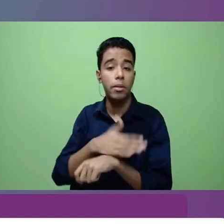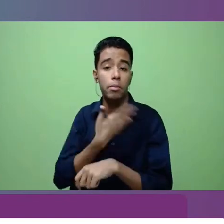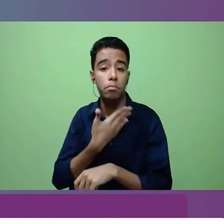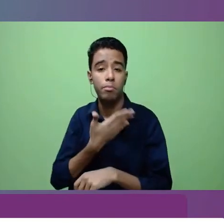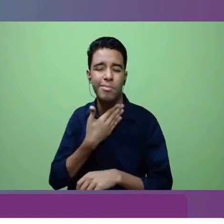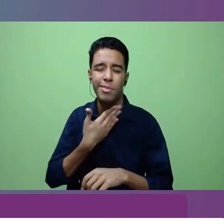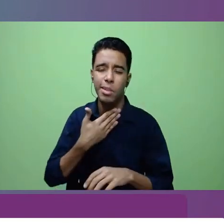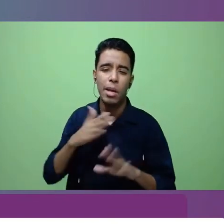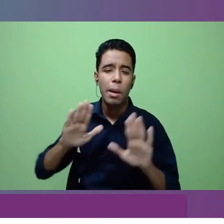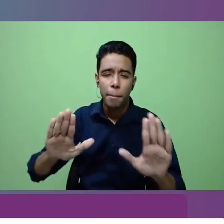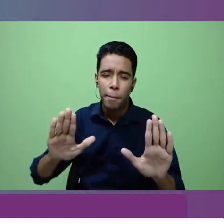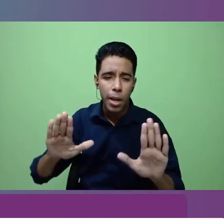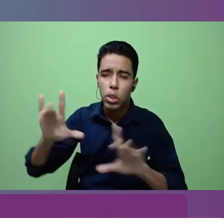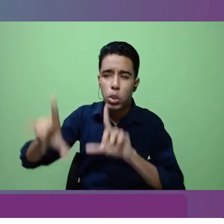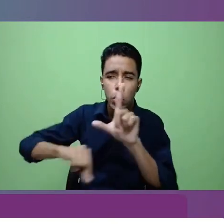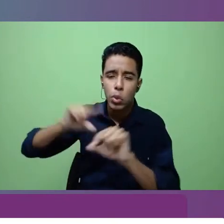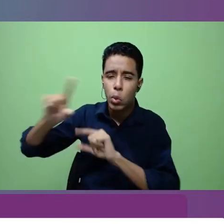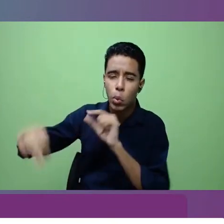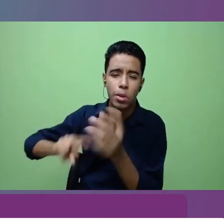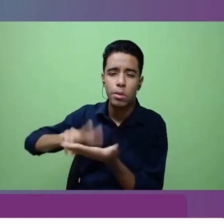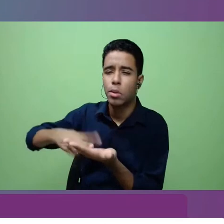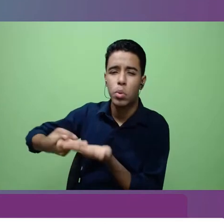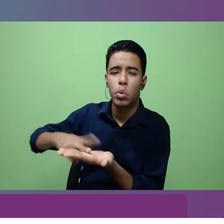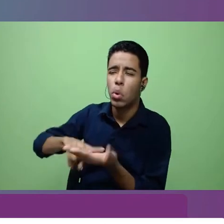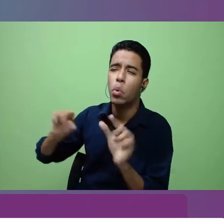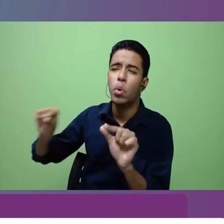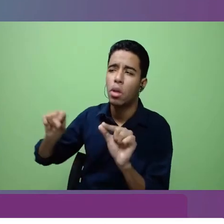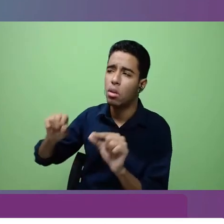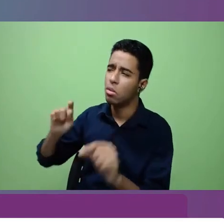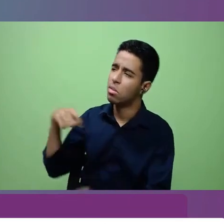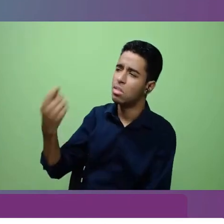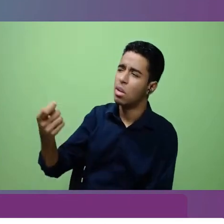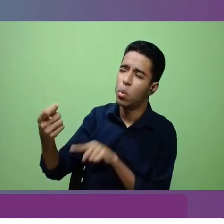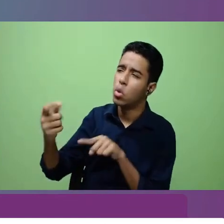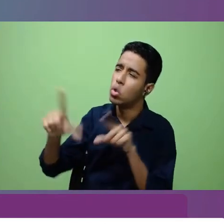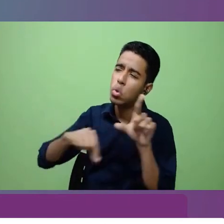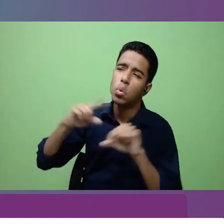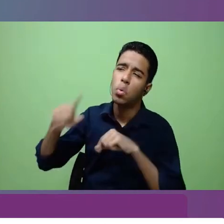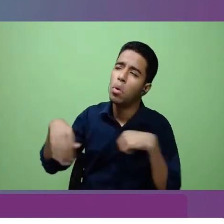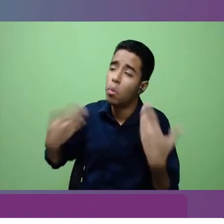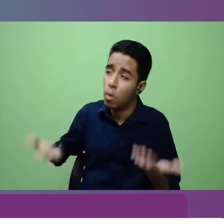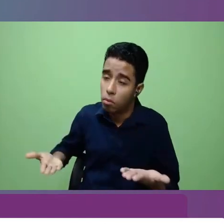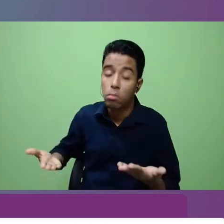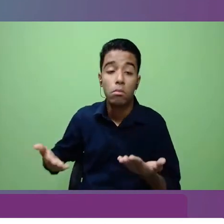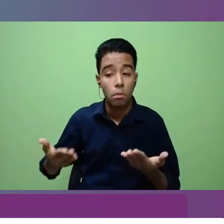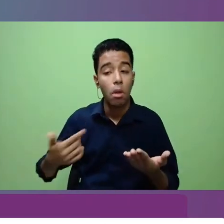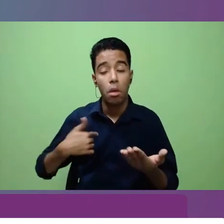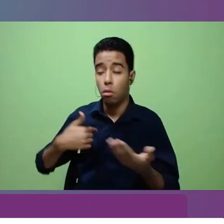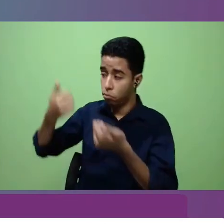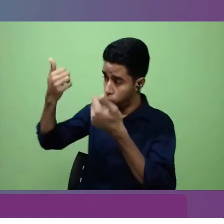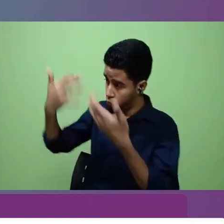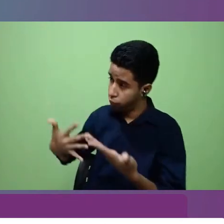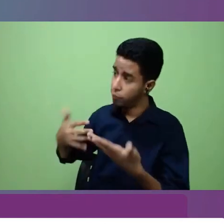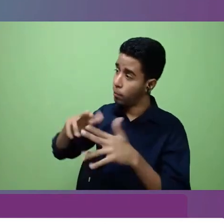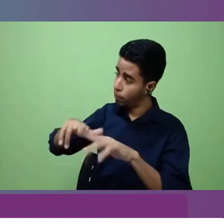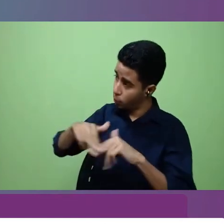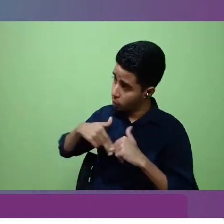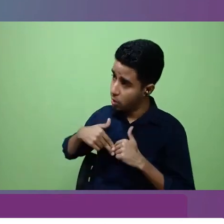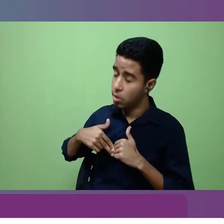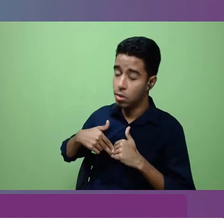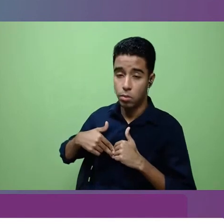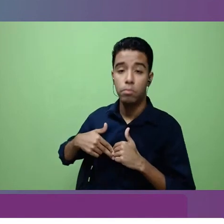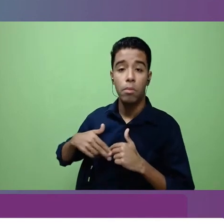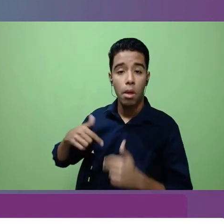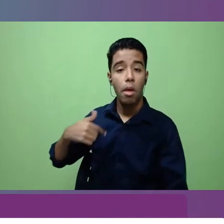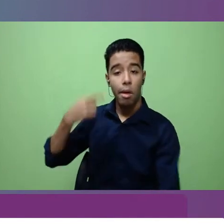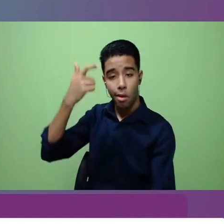Mas qual escolha tradutória você fez para determinado sinal? Eu fiz essa escolha por causa disso, disso e disso. Mas para mim conseguir justificar as minhas